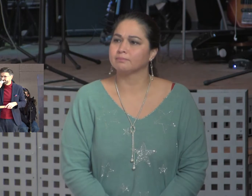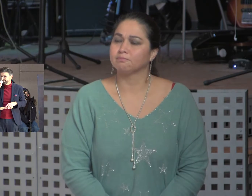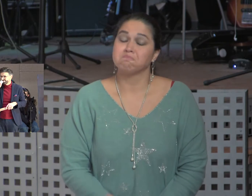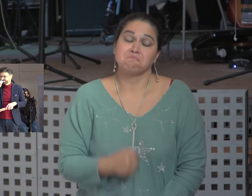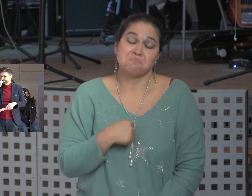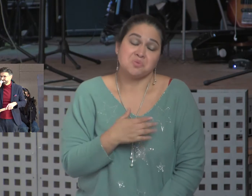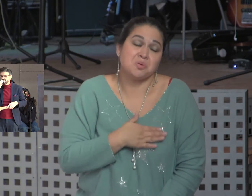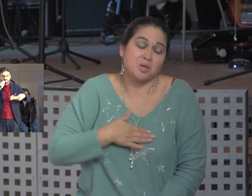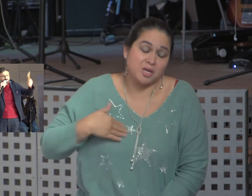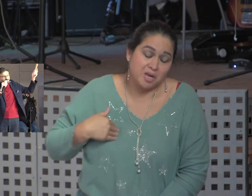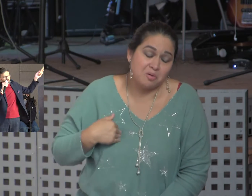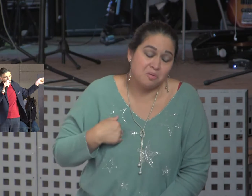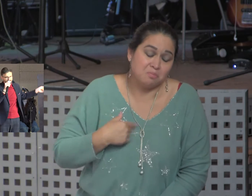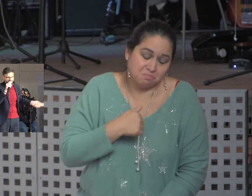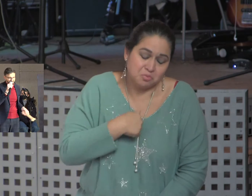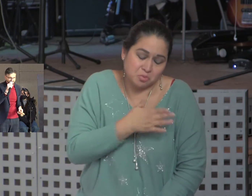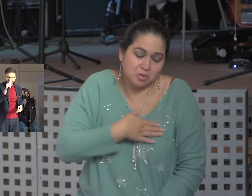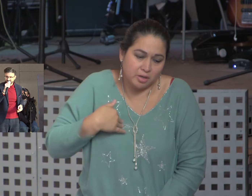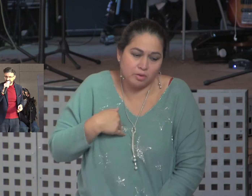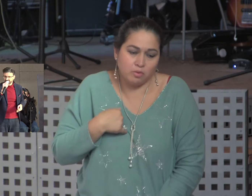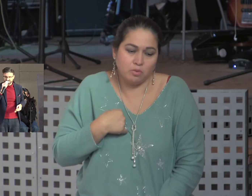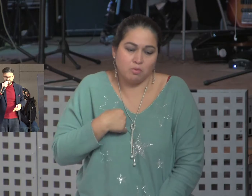pecado, el mundo,